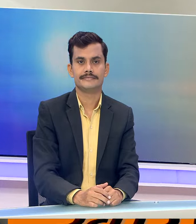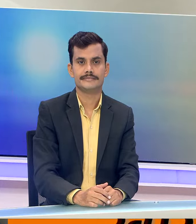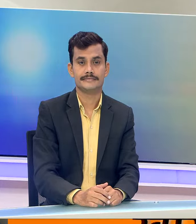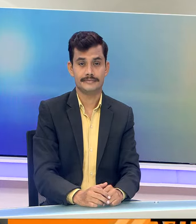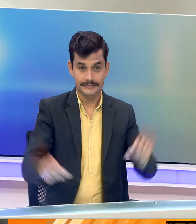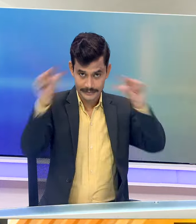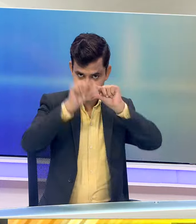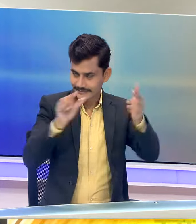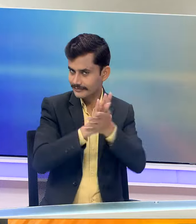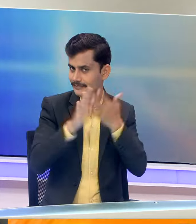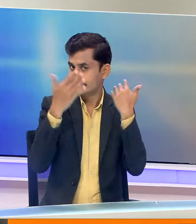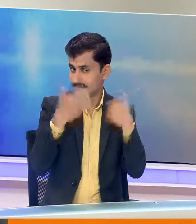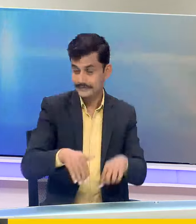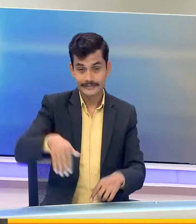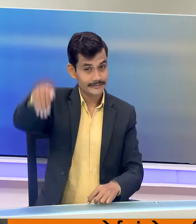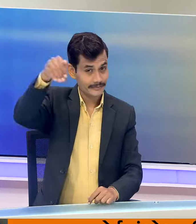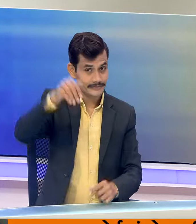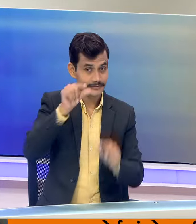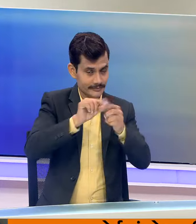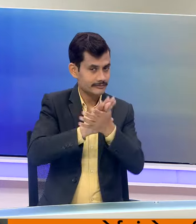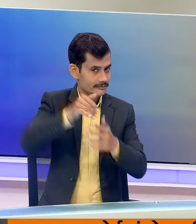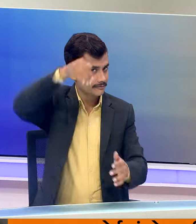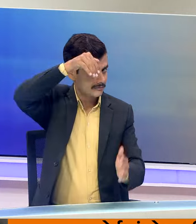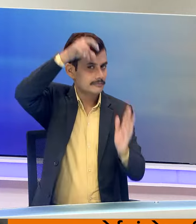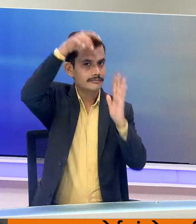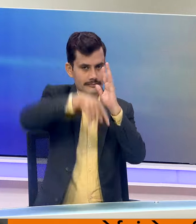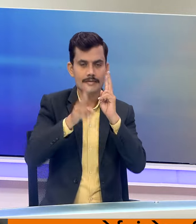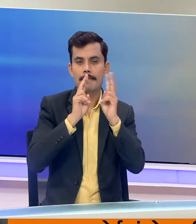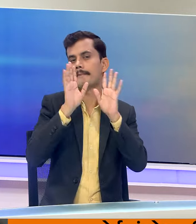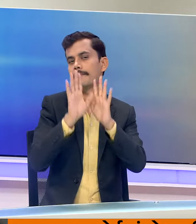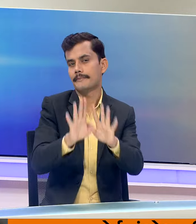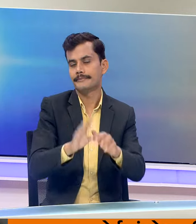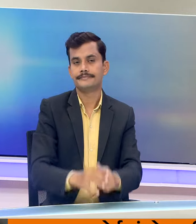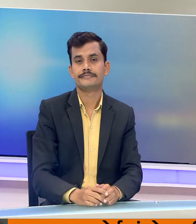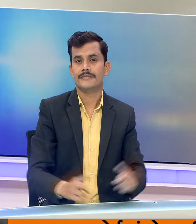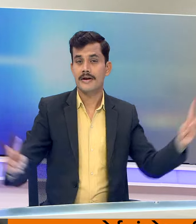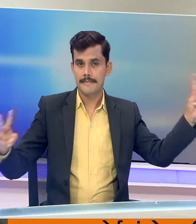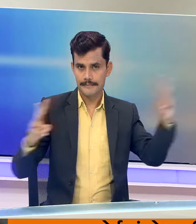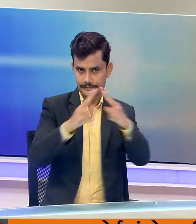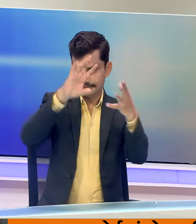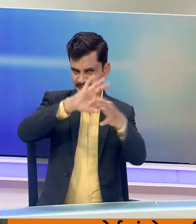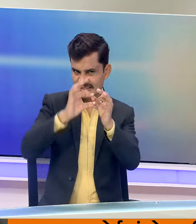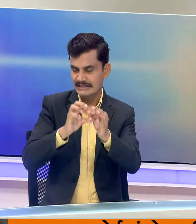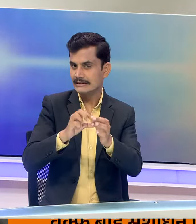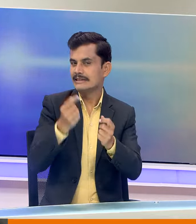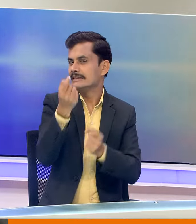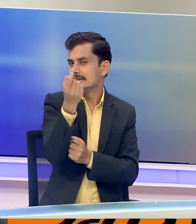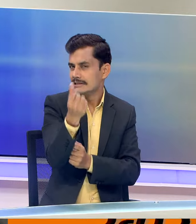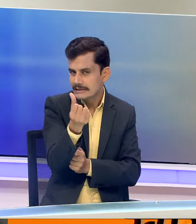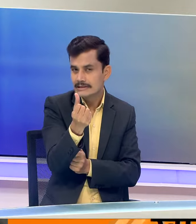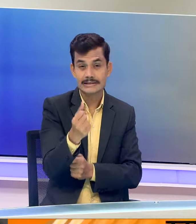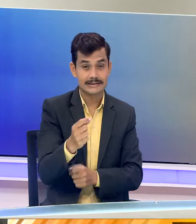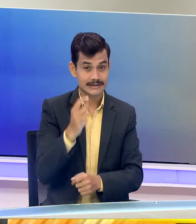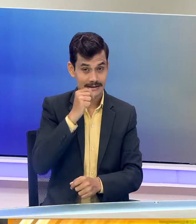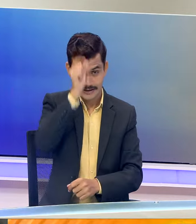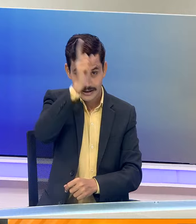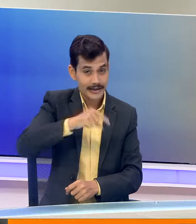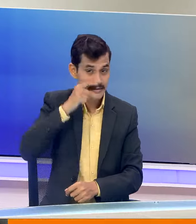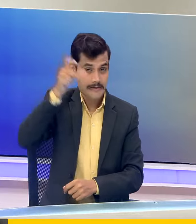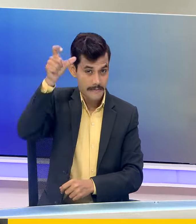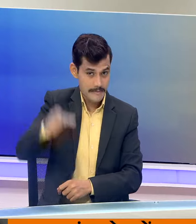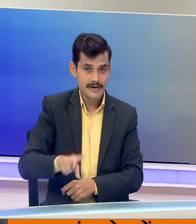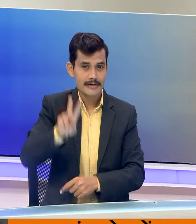तो ये थी सुबह की सुर्खियां, और सुर्खियों के बाद अब खबरों में विस्तार से बात करेंगे। पेरिस ओलंपिक में अयोग्य करार दी गई भारतीय पहलवान